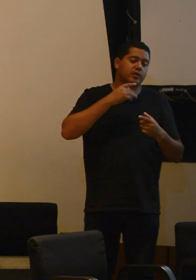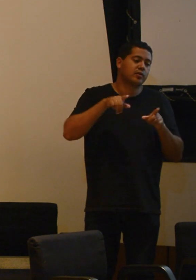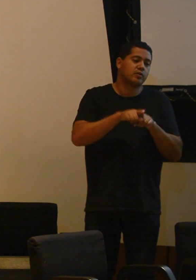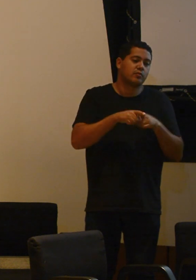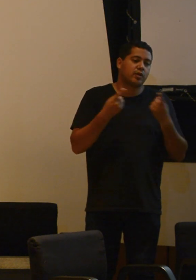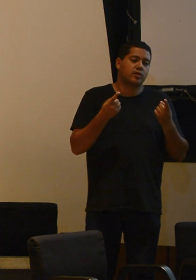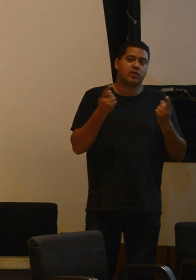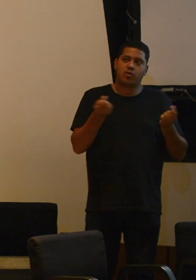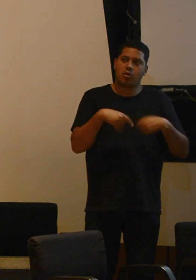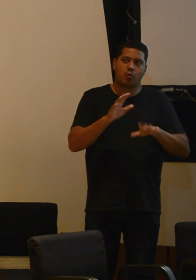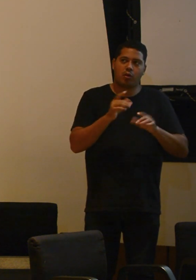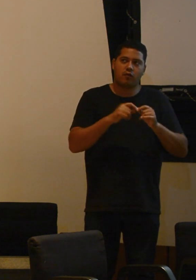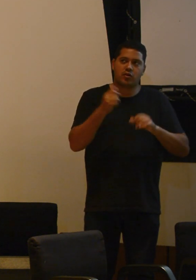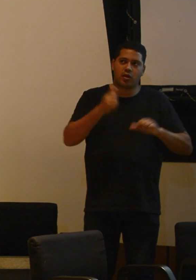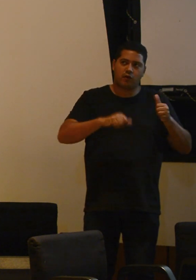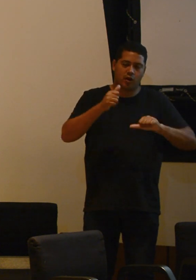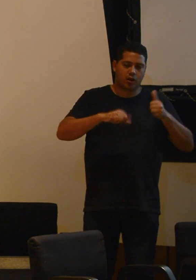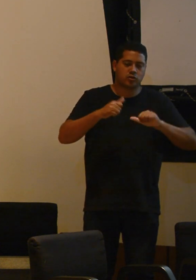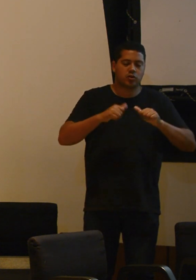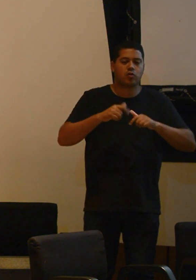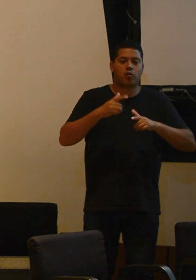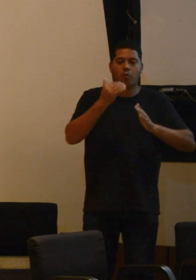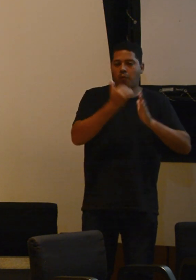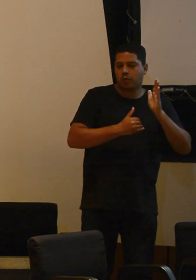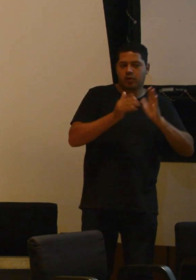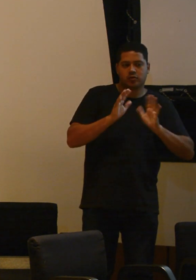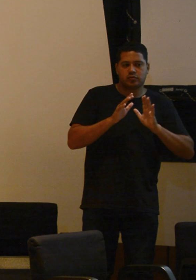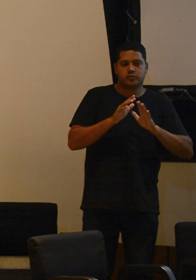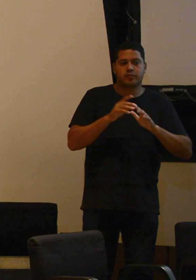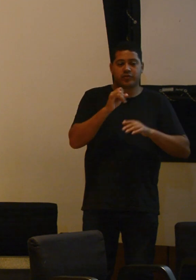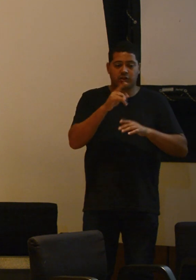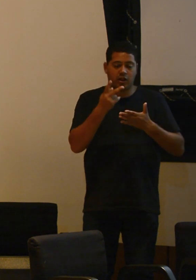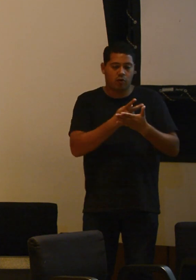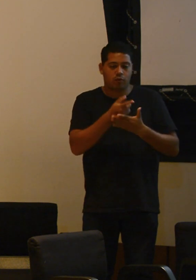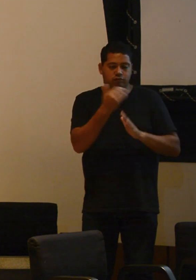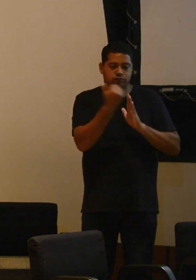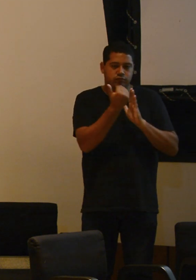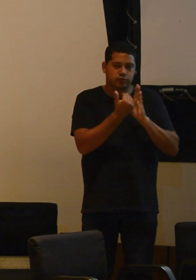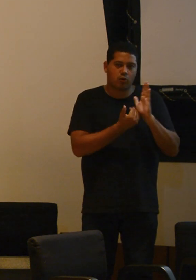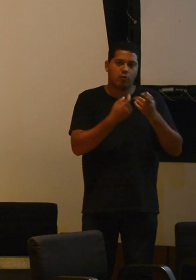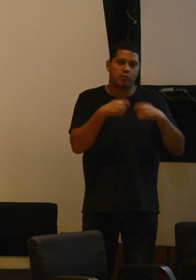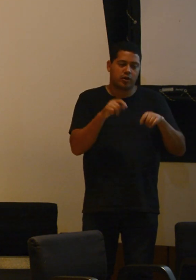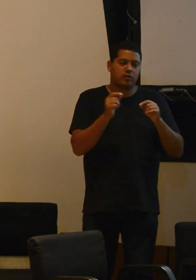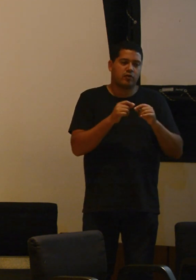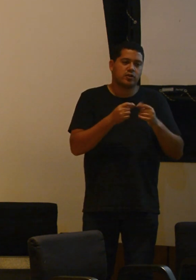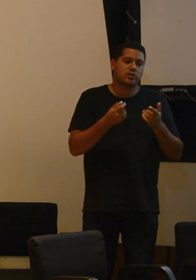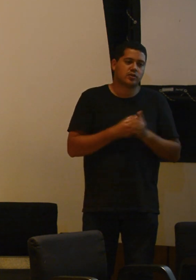tem como fazer uma avaliação audiológica infantil com menos que isso. Falhando nesse protocolo, tem que